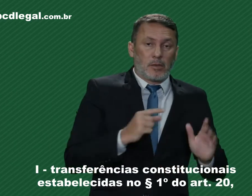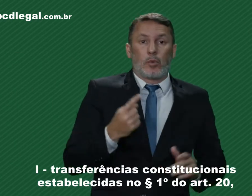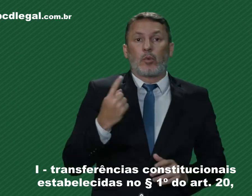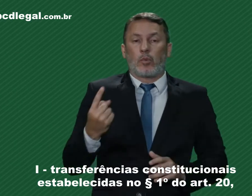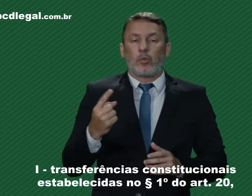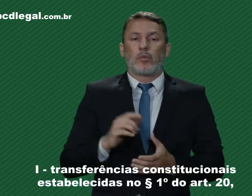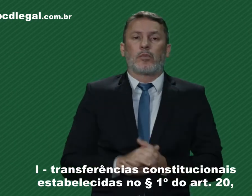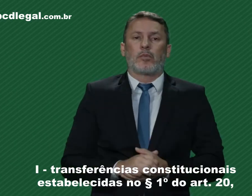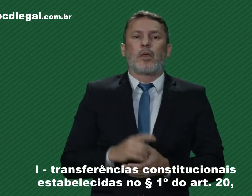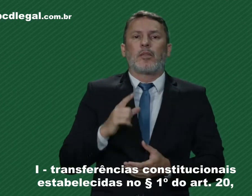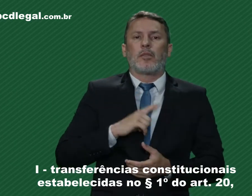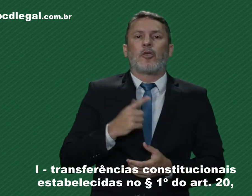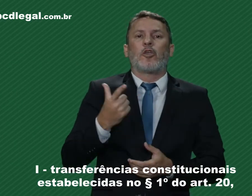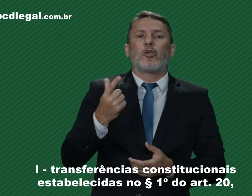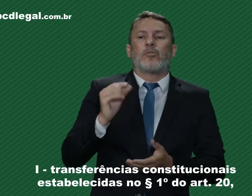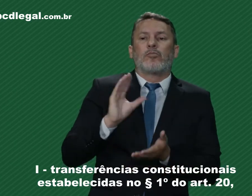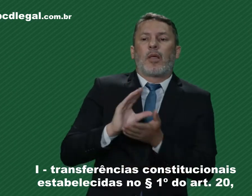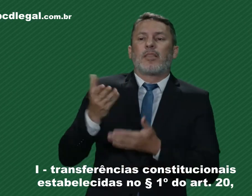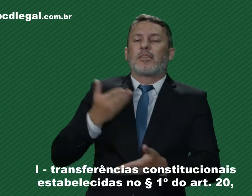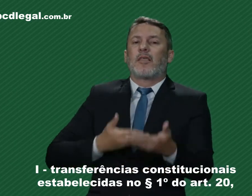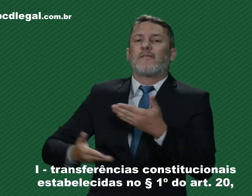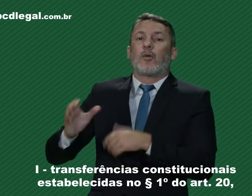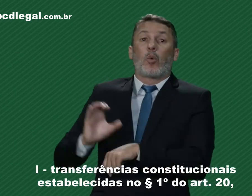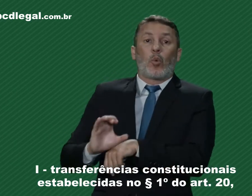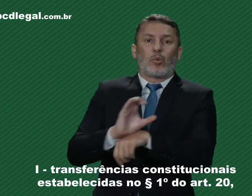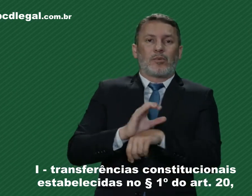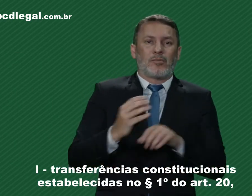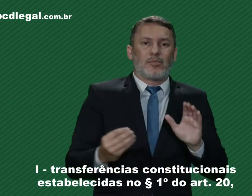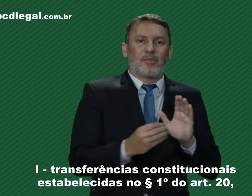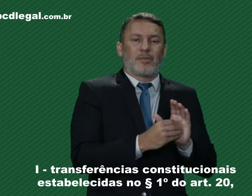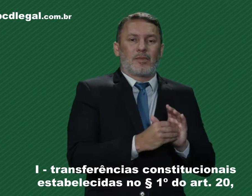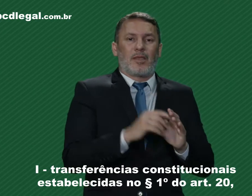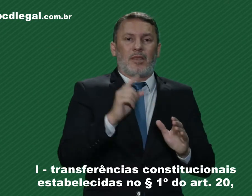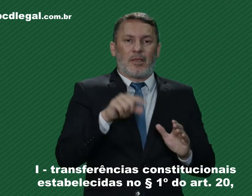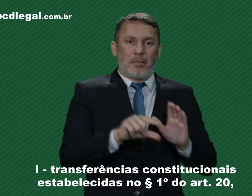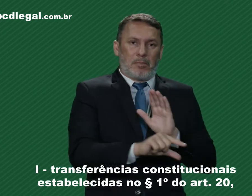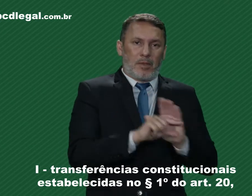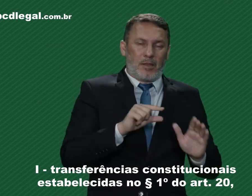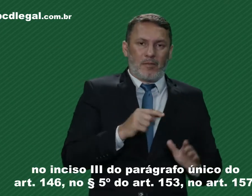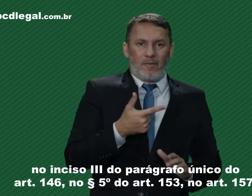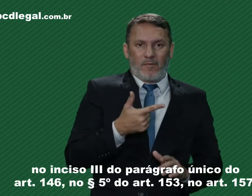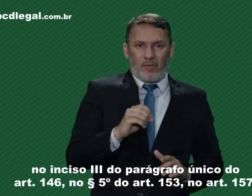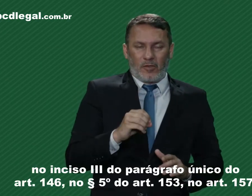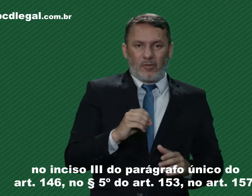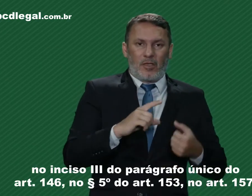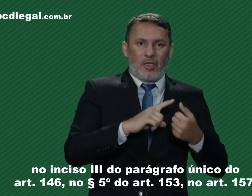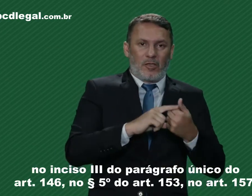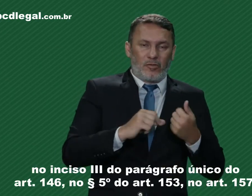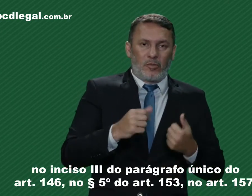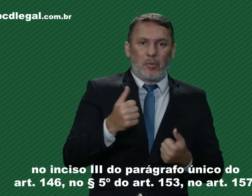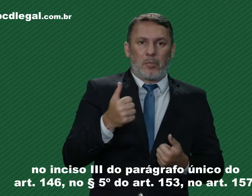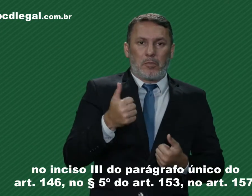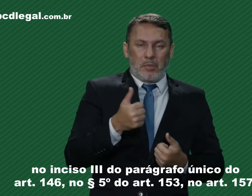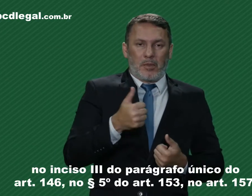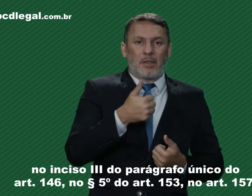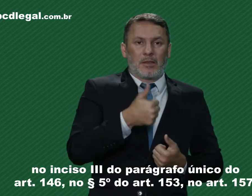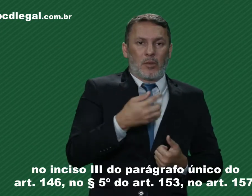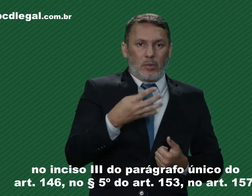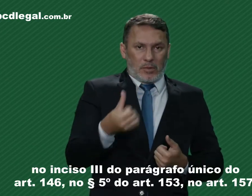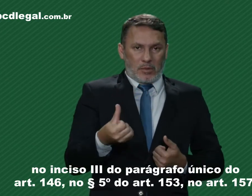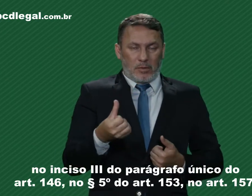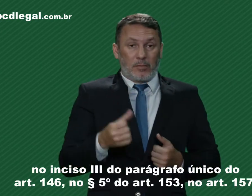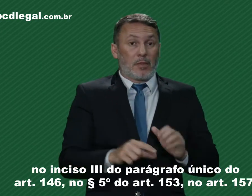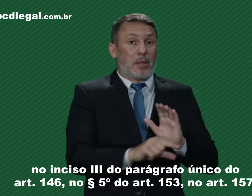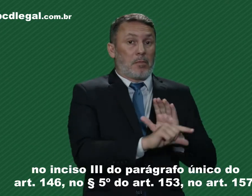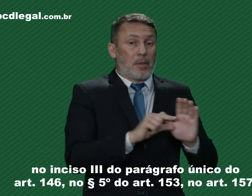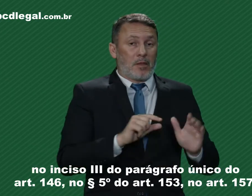1. Transferências constitucionais estabelecidas no parágrafo 1º do artigo 20, no inciso 3 do parágrafo único do